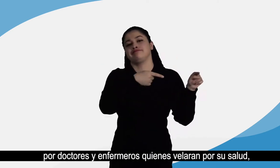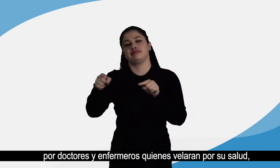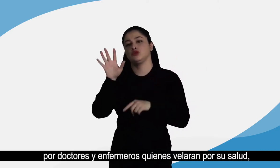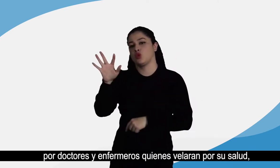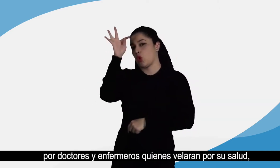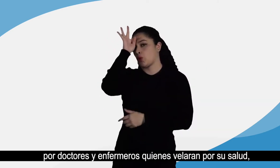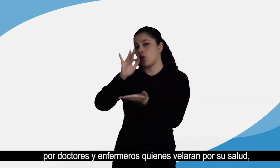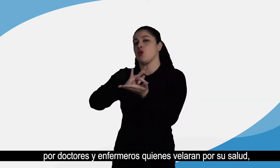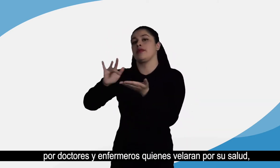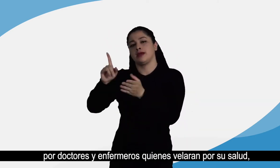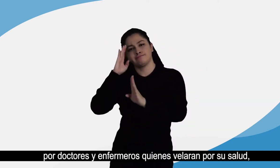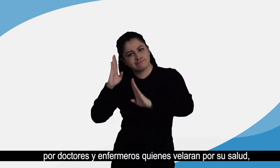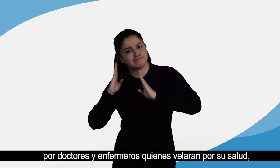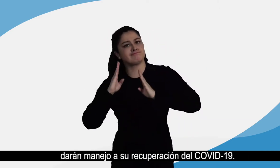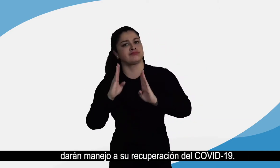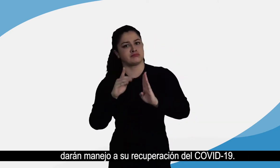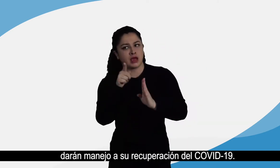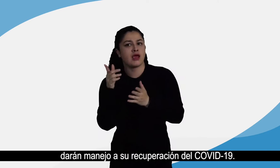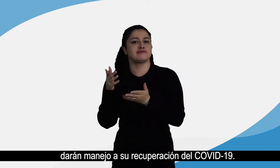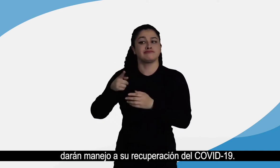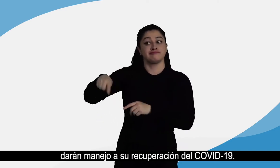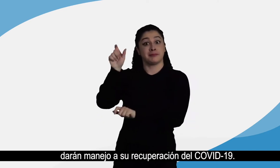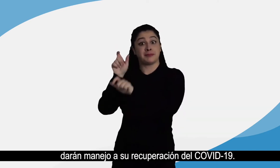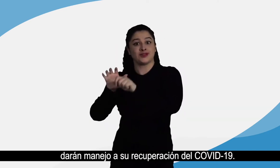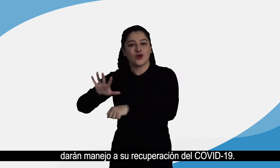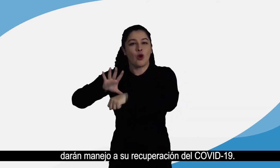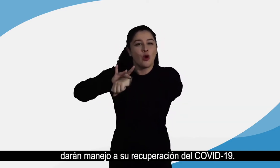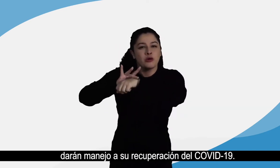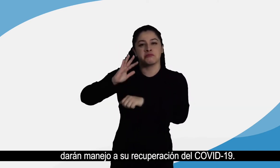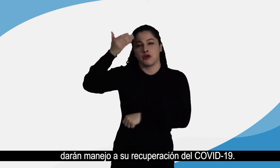enfermeros Quienes velarán por su salud, darán manejo a su recuperación de COVID-19